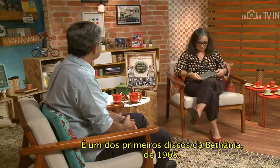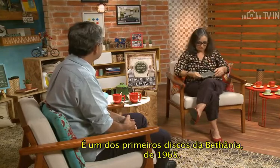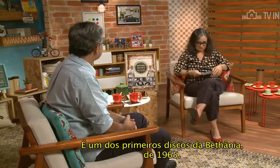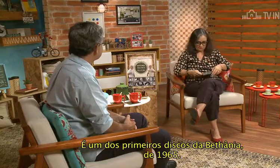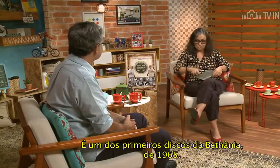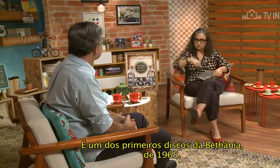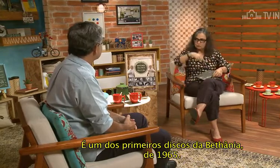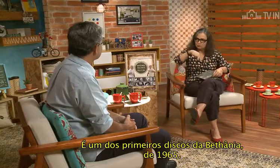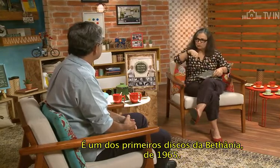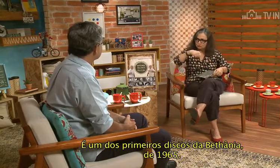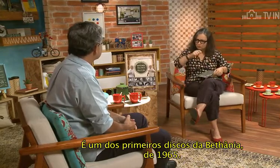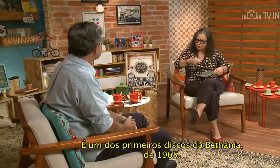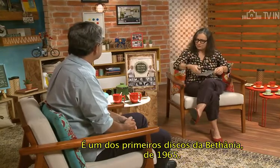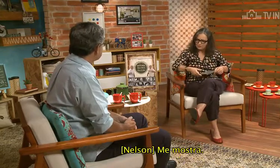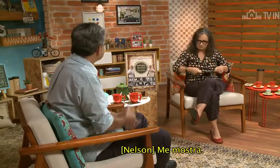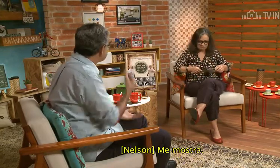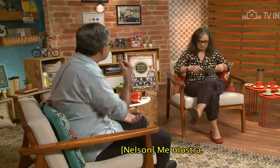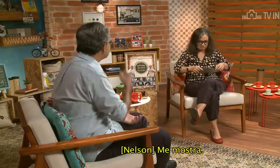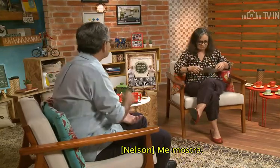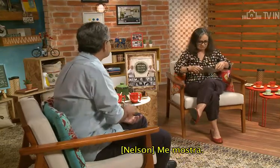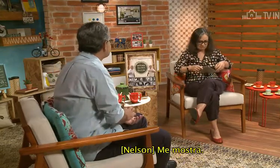1965 Me mostra?